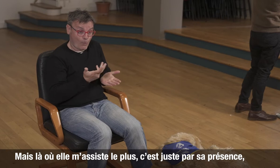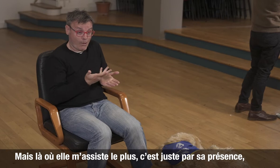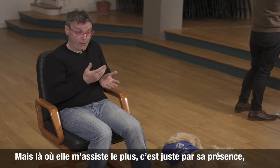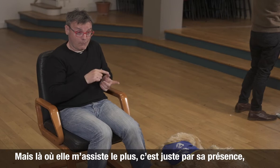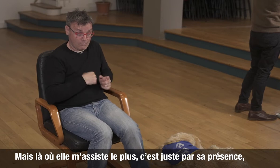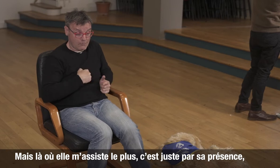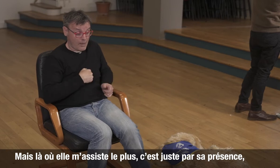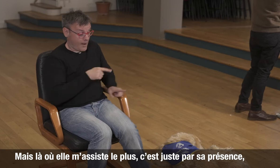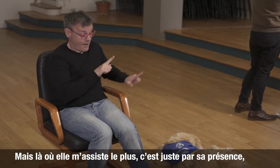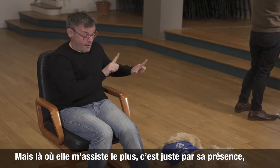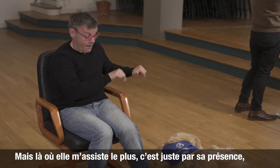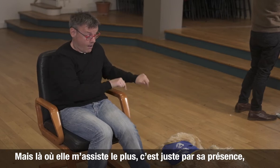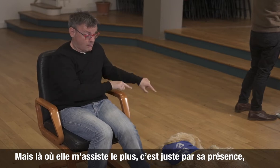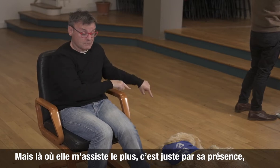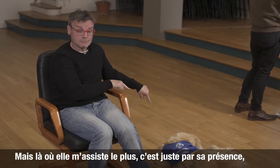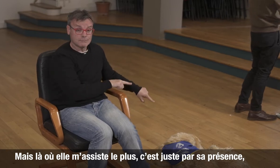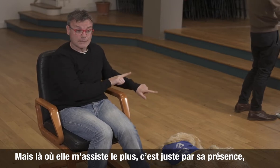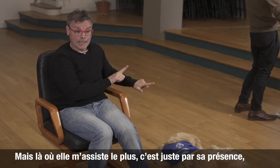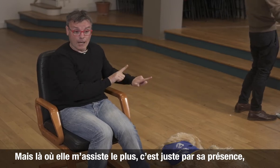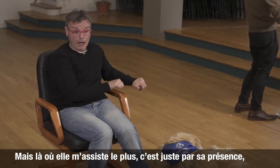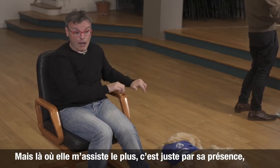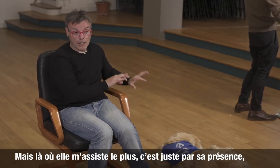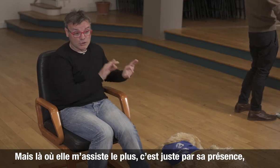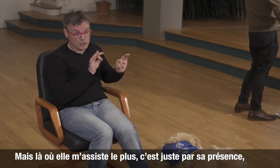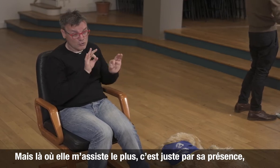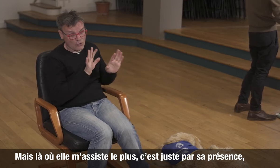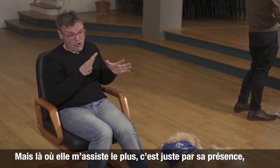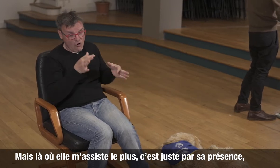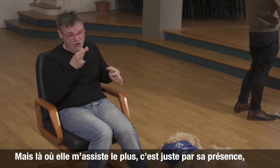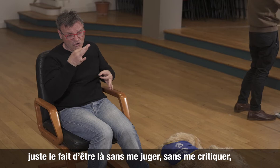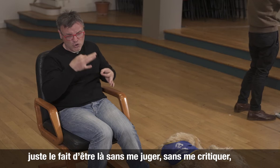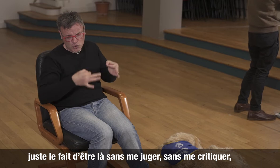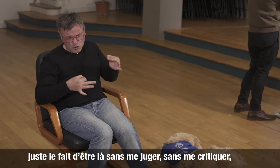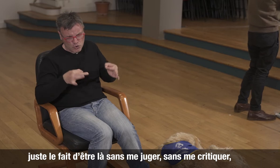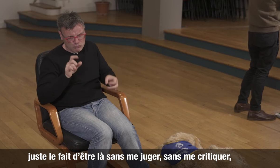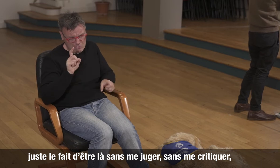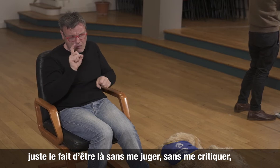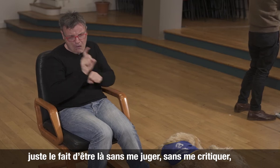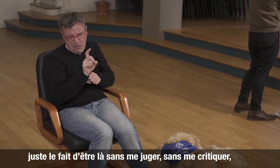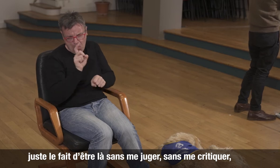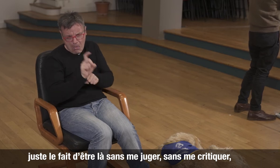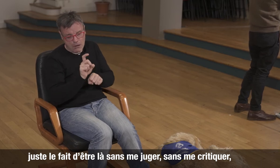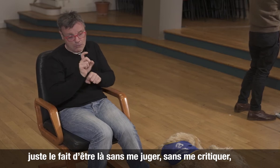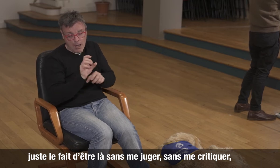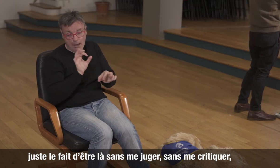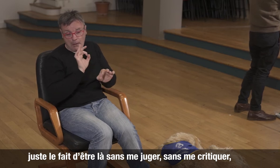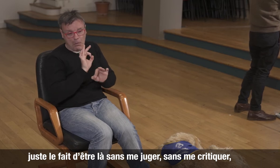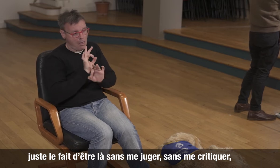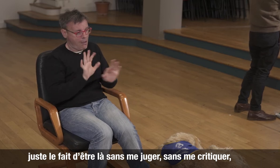Mais là où elle m'assiste le plus, c'est juste par sa présence. Juste le fait d'être là, sans me juger,